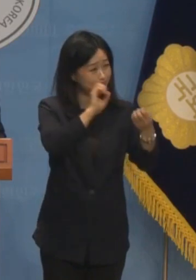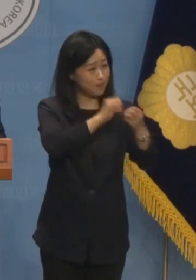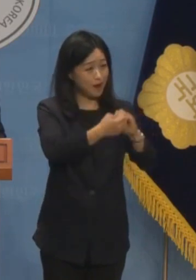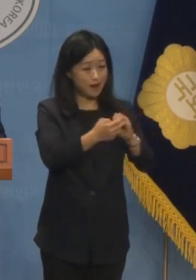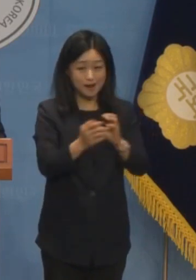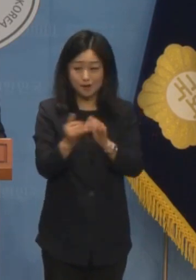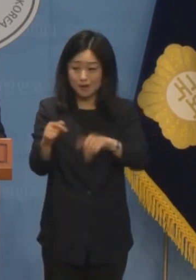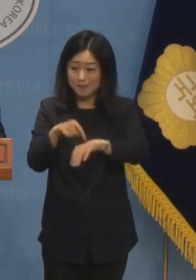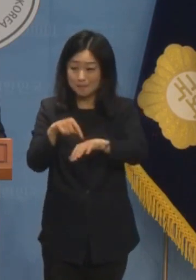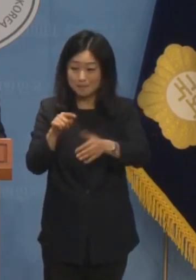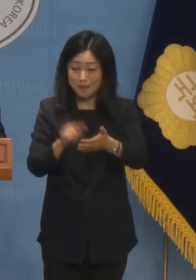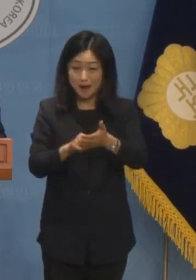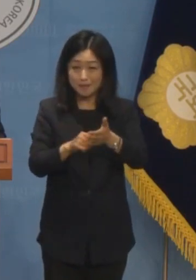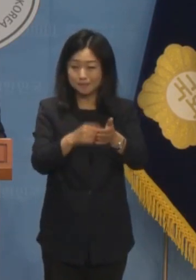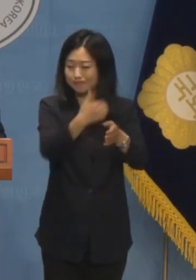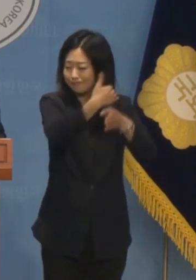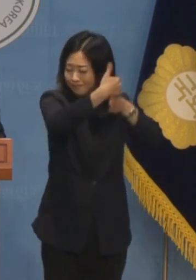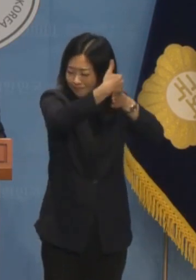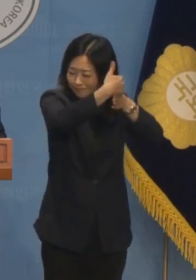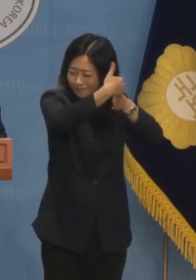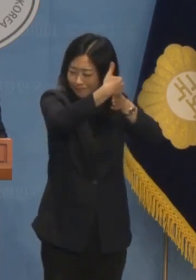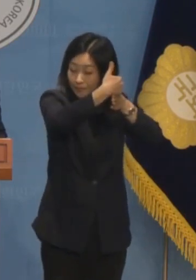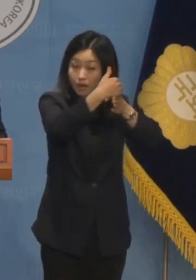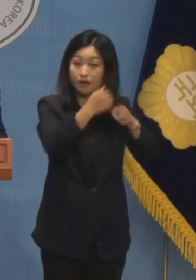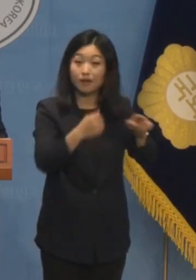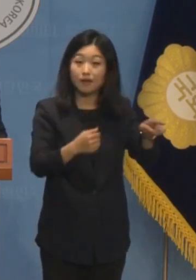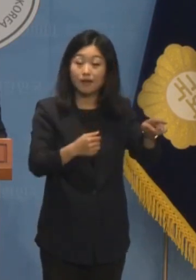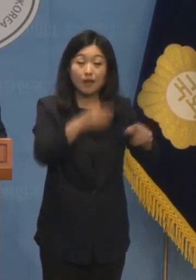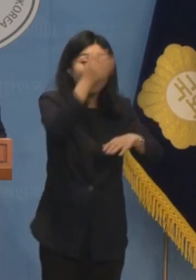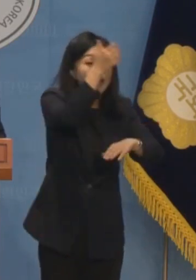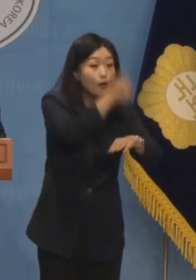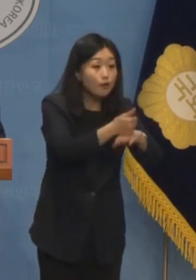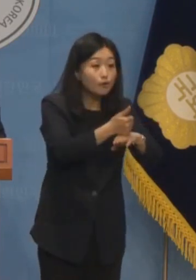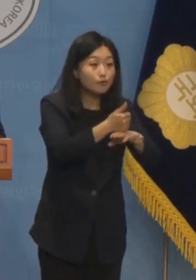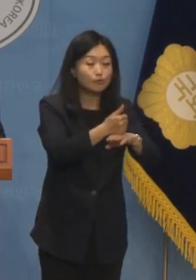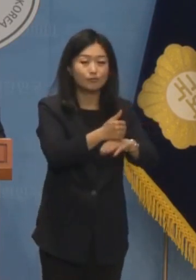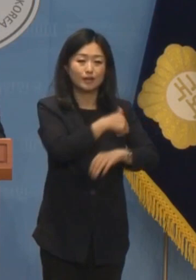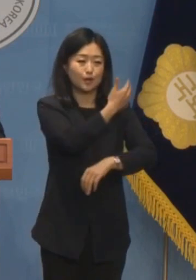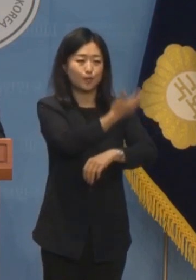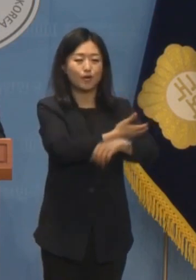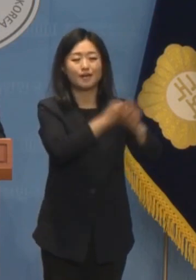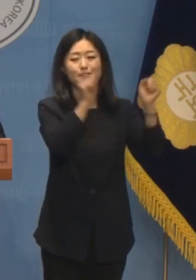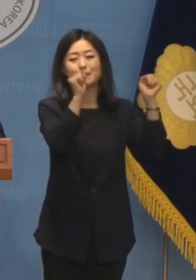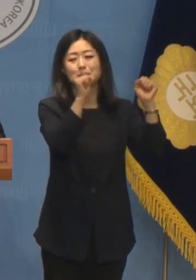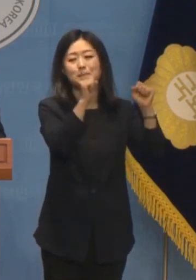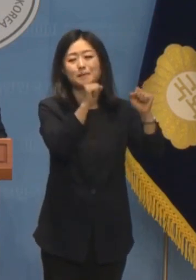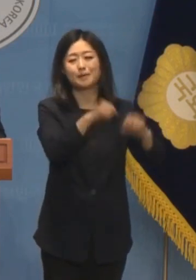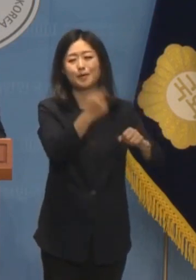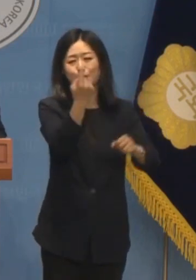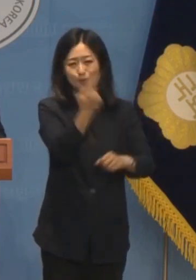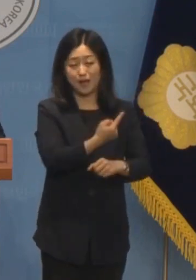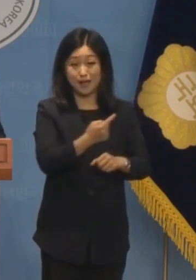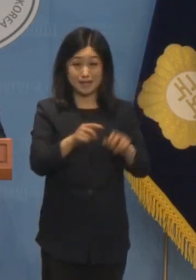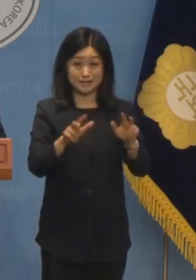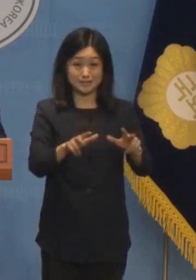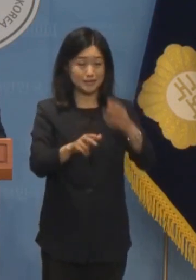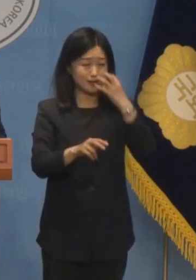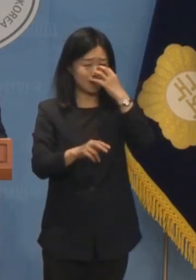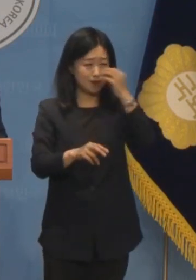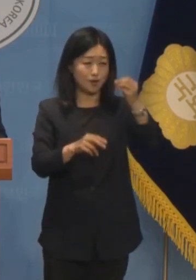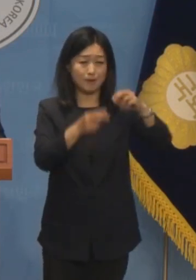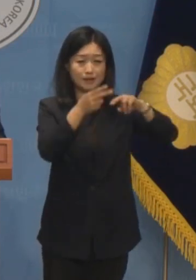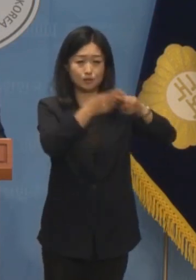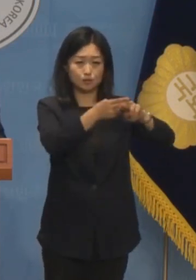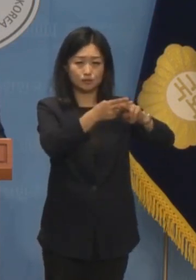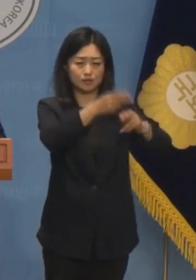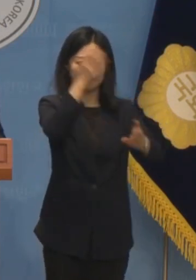민심과 담을 쌓은 권력의 말로가 온전할 리 없습니다. 윤석열 대통령은 지금이라도 오만과 독선의